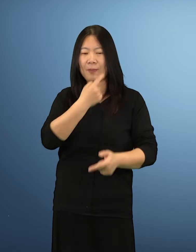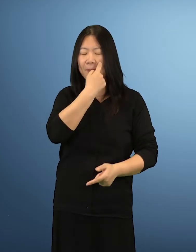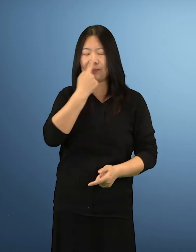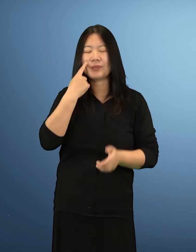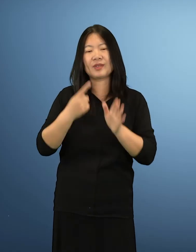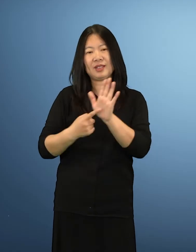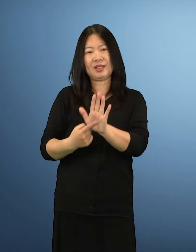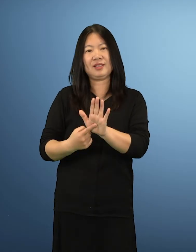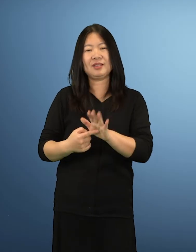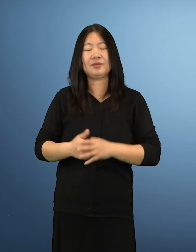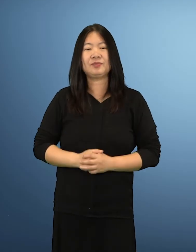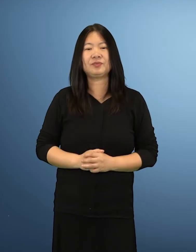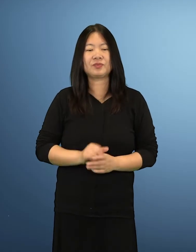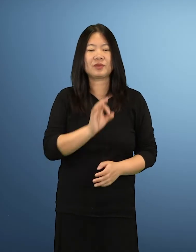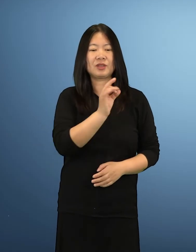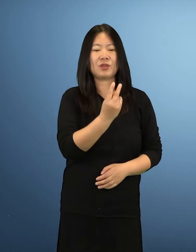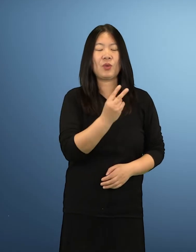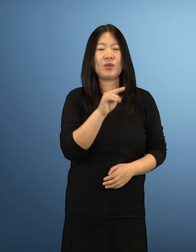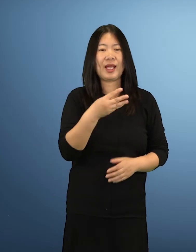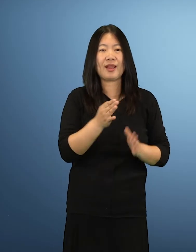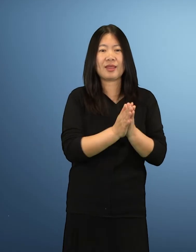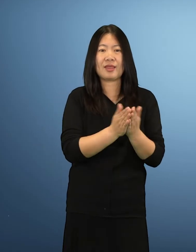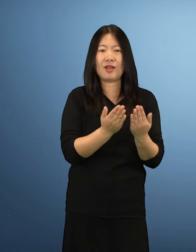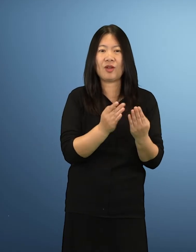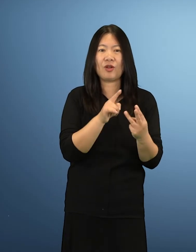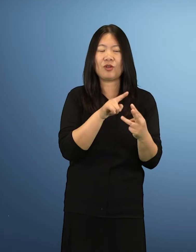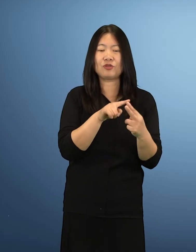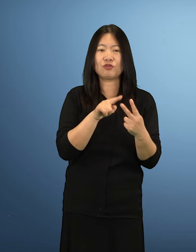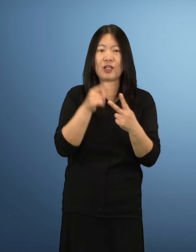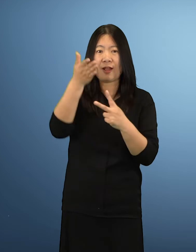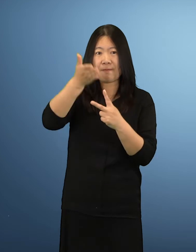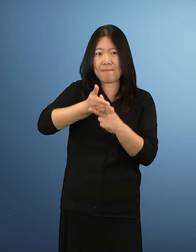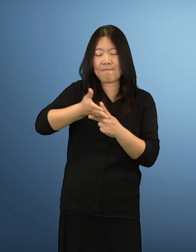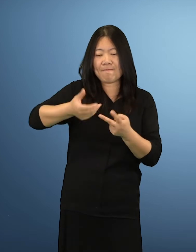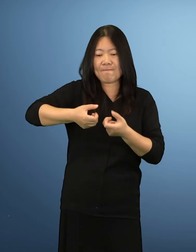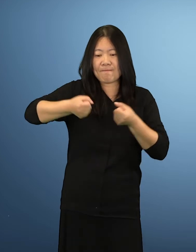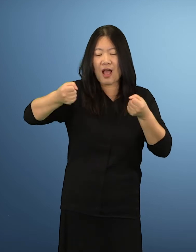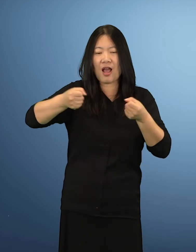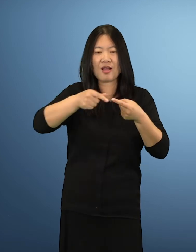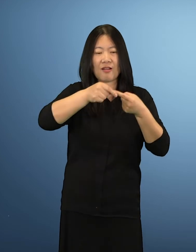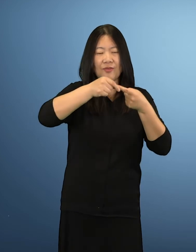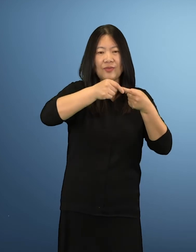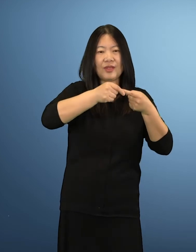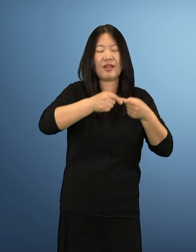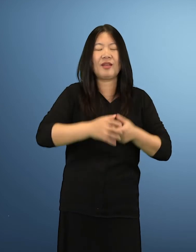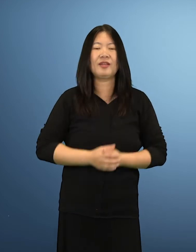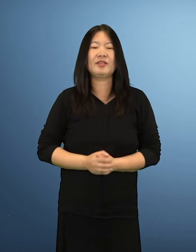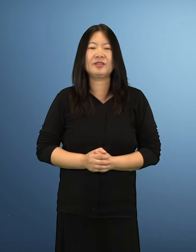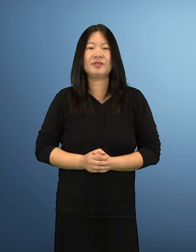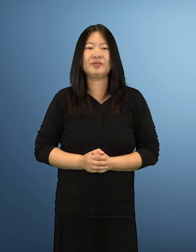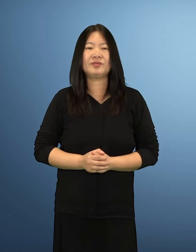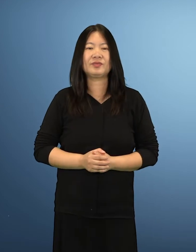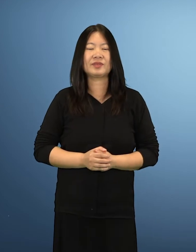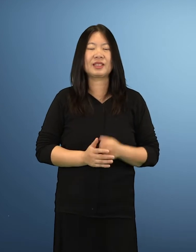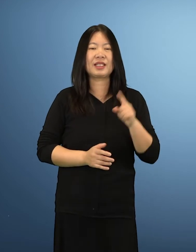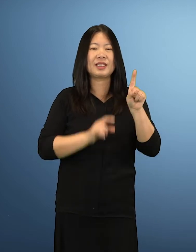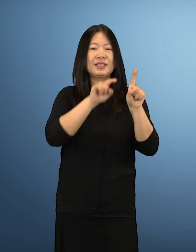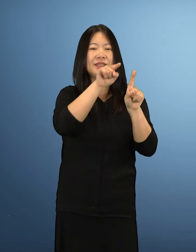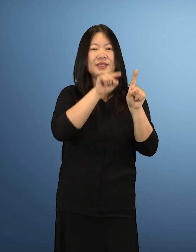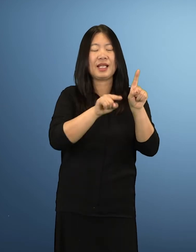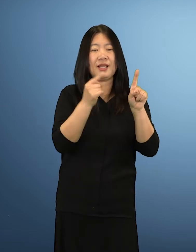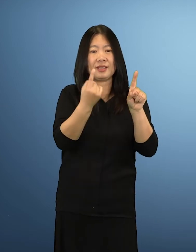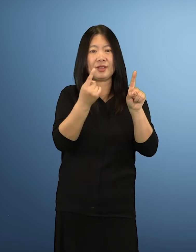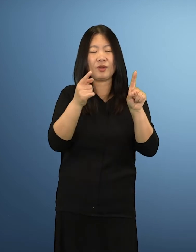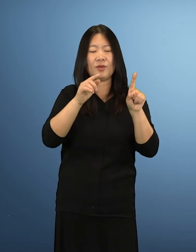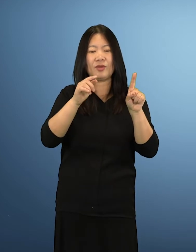있어요. 그래서 요엘서는 크게 두 덩어리로 구분이 됩니다. 첫째는 1장